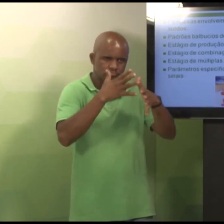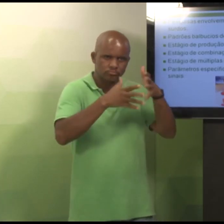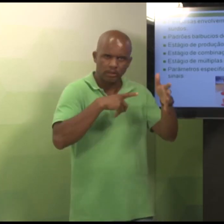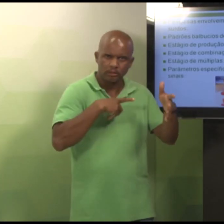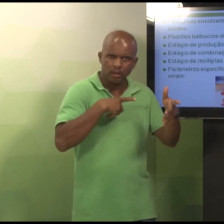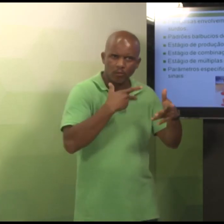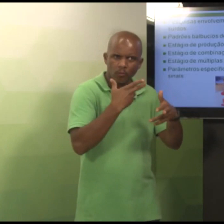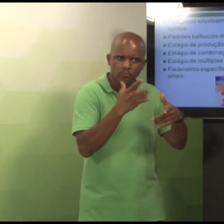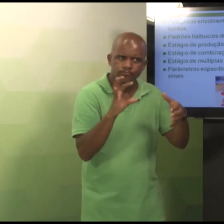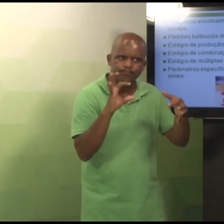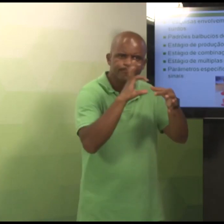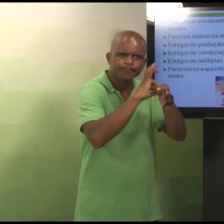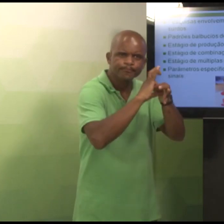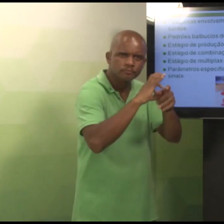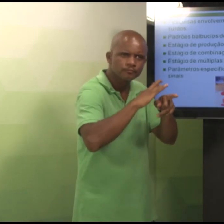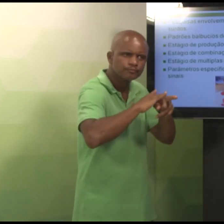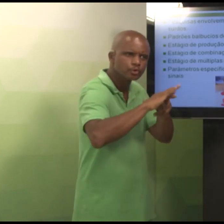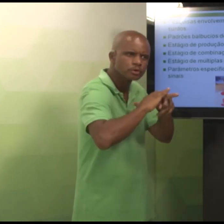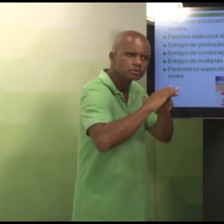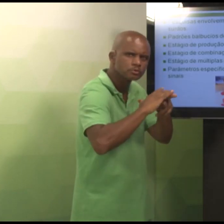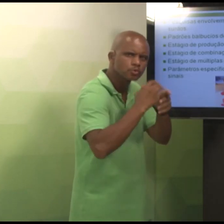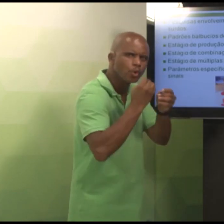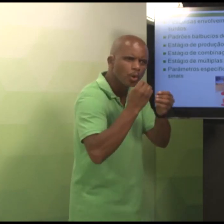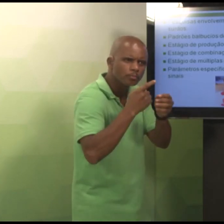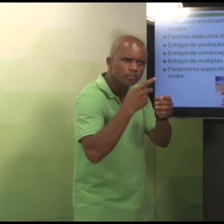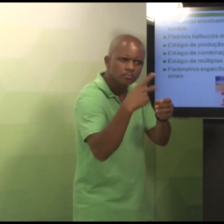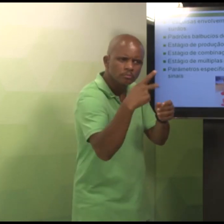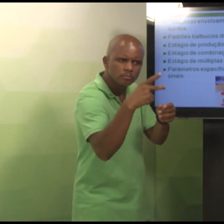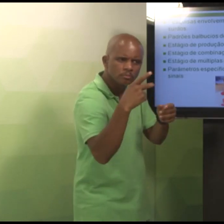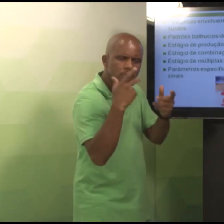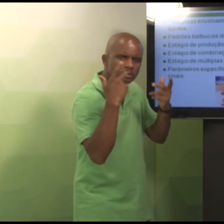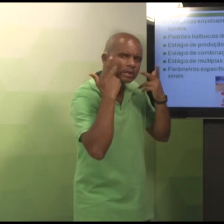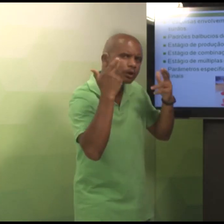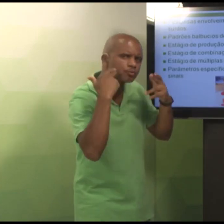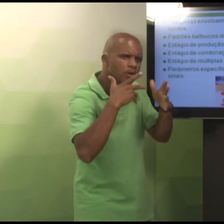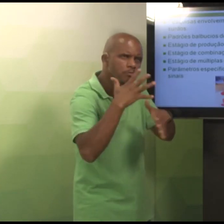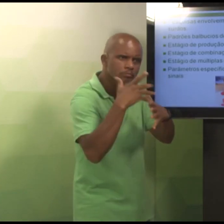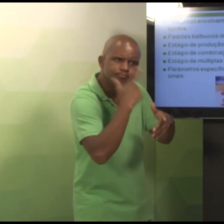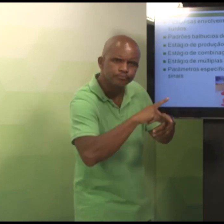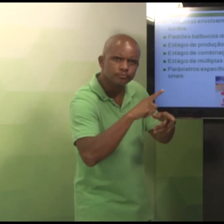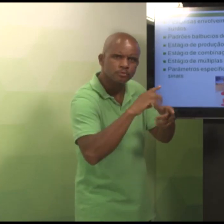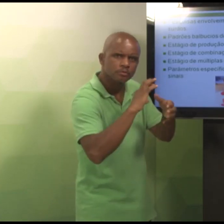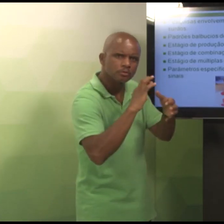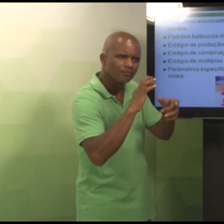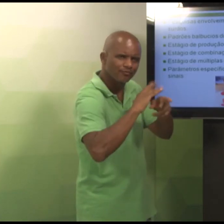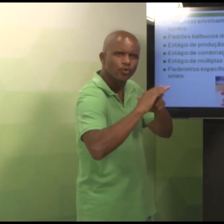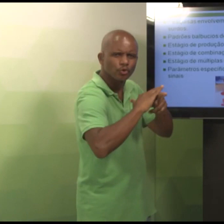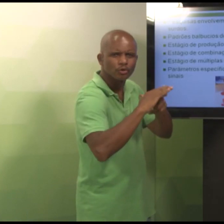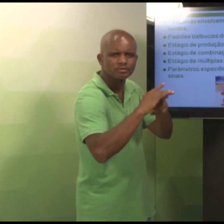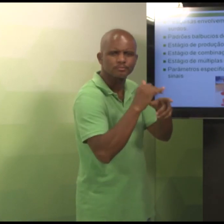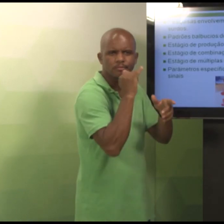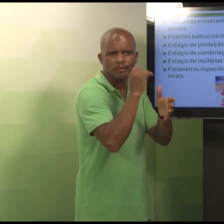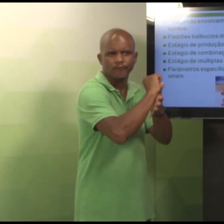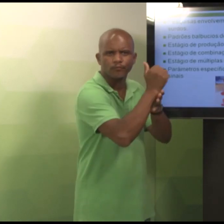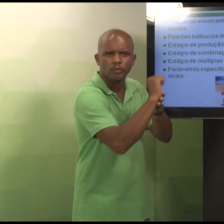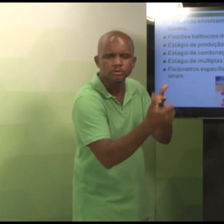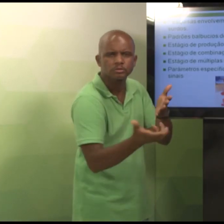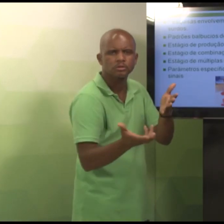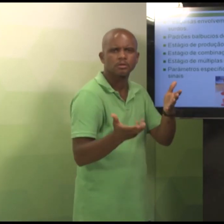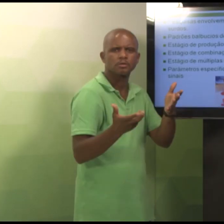Com relação ao bebê, ele começa a balbuciar, sinalizar. E como esse processo ele está